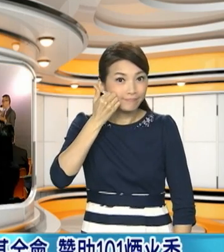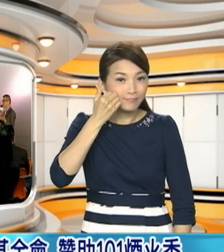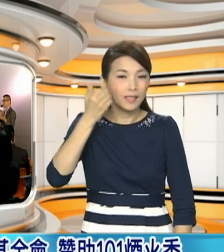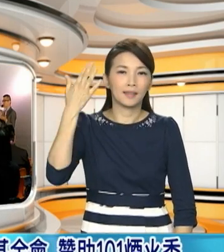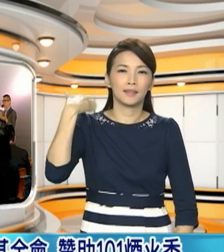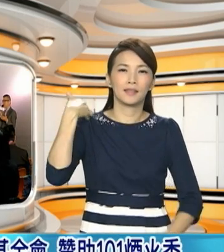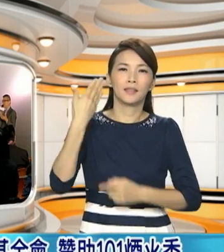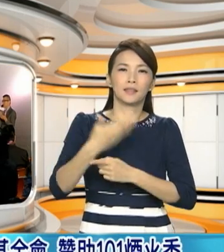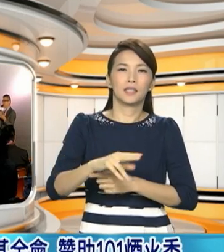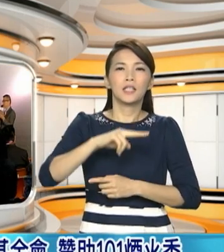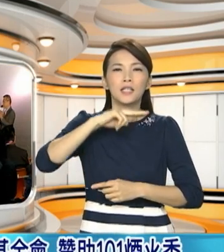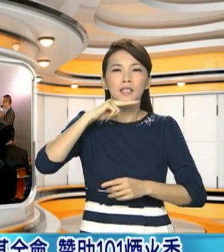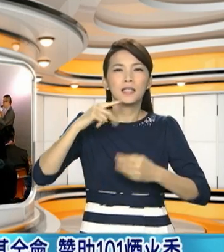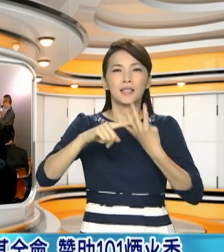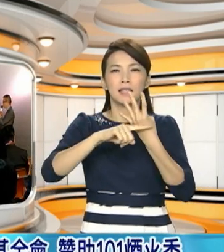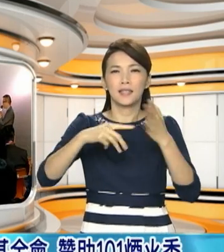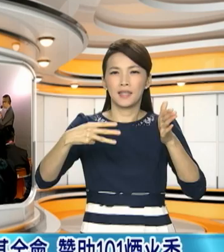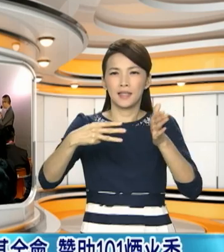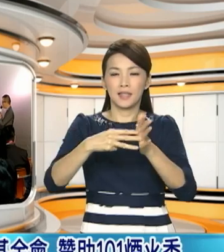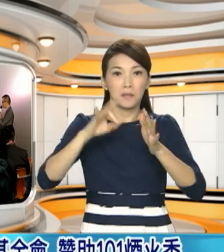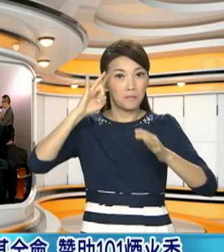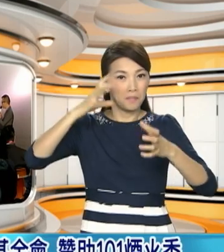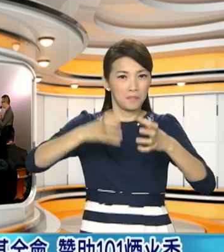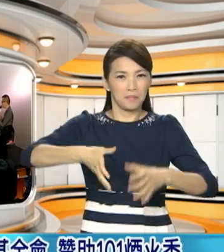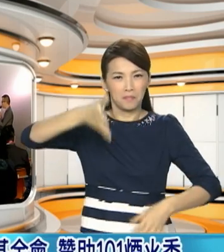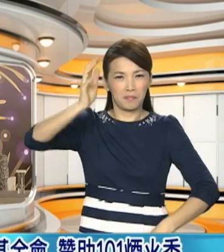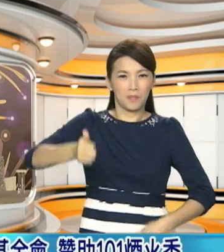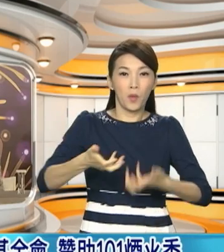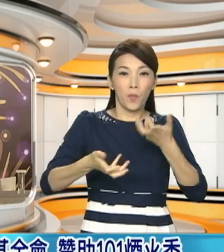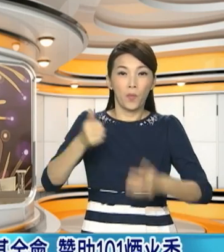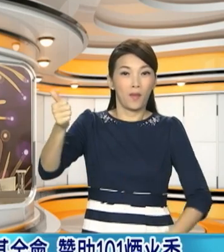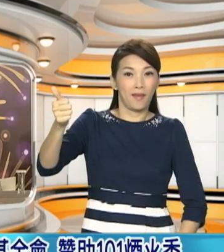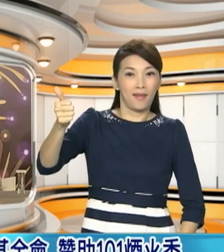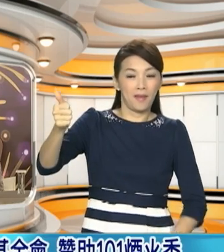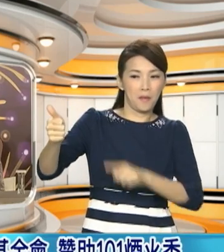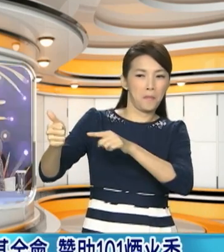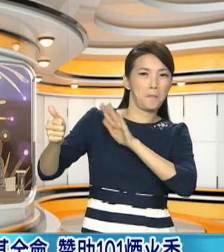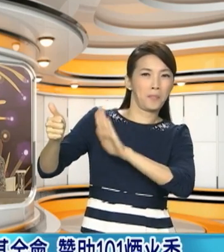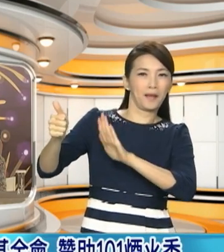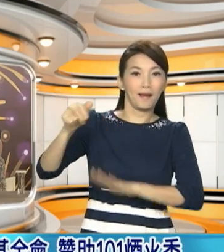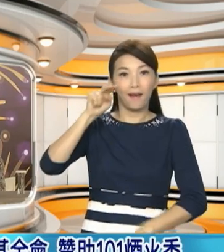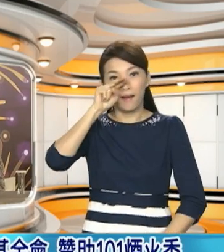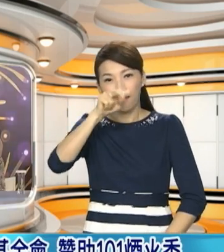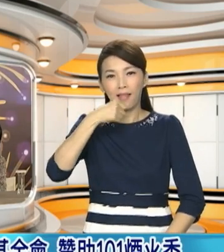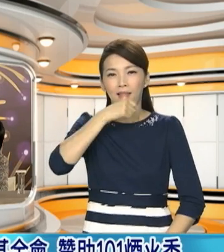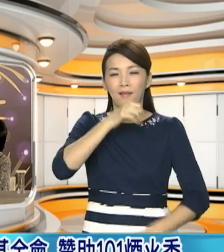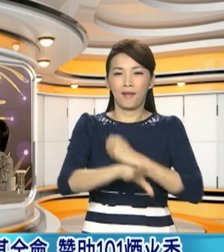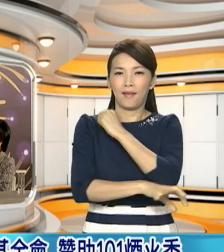人温世仁他所成立的看见台湾基金会来出资赞